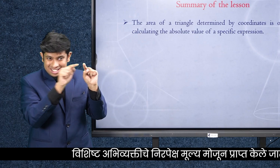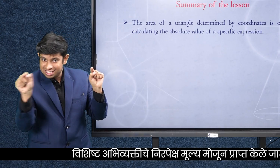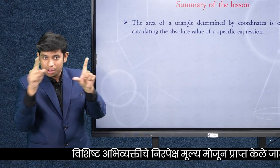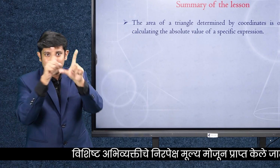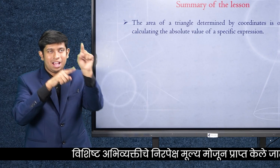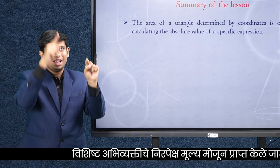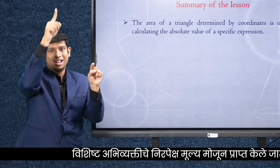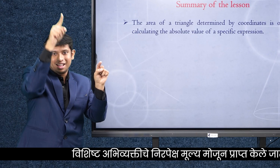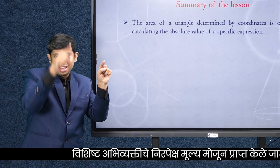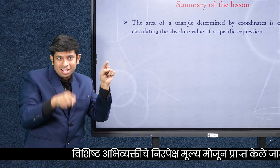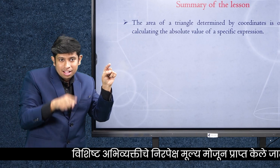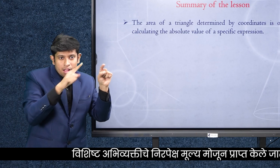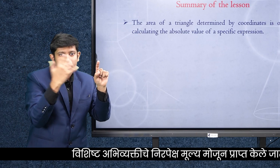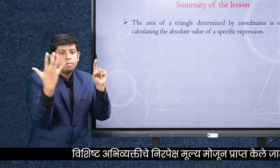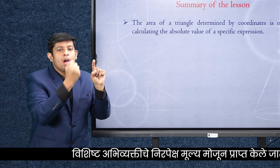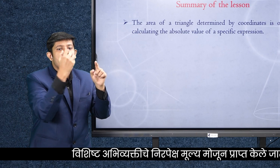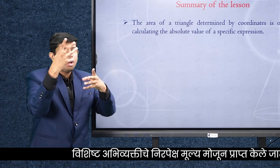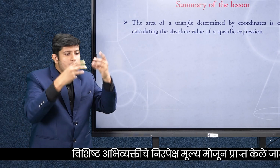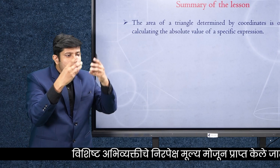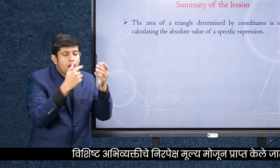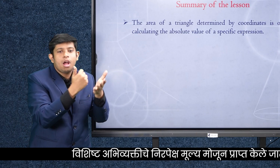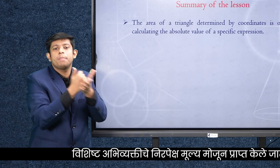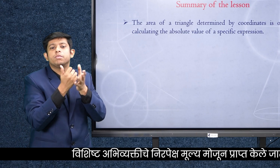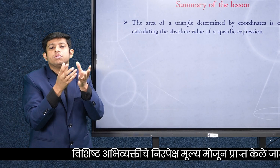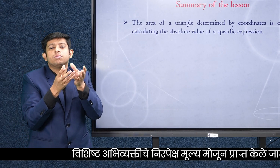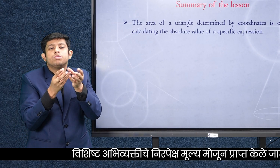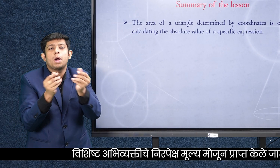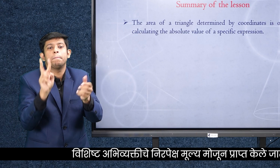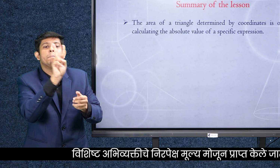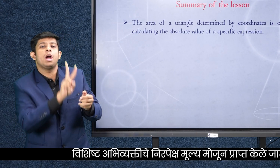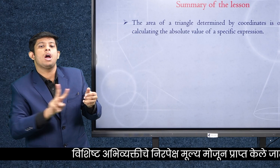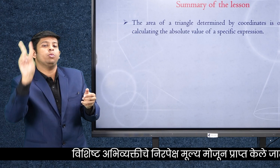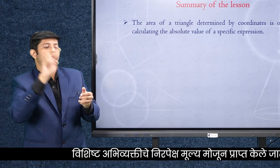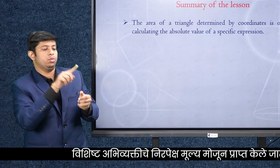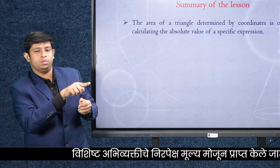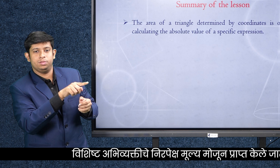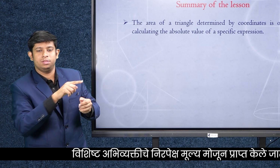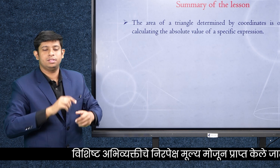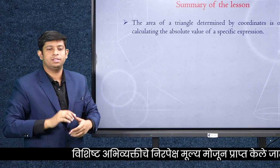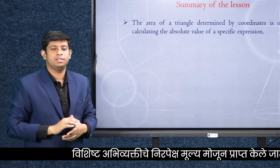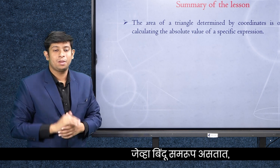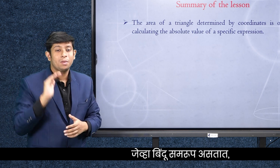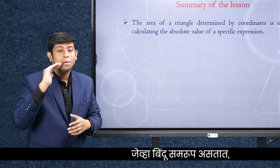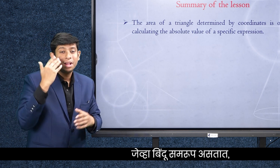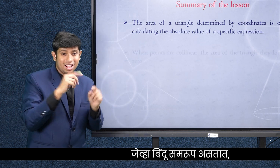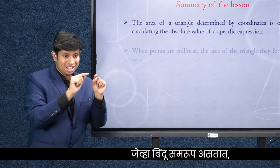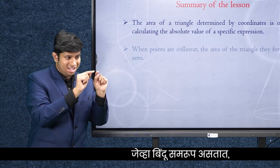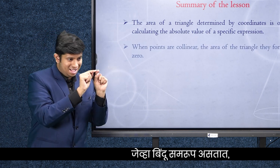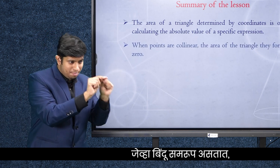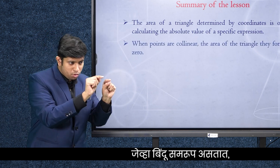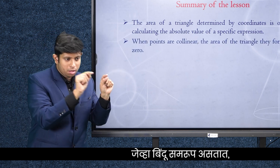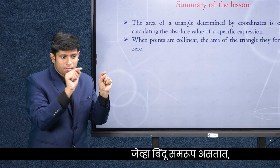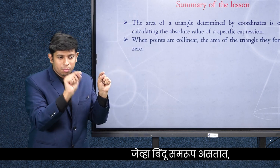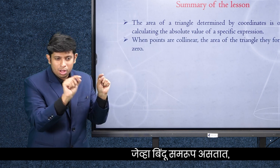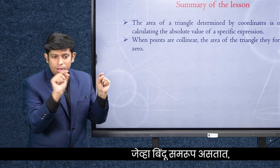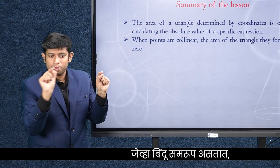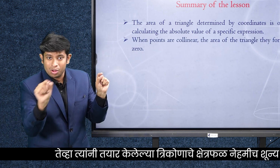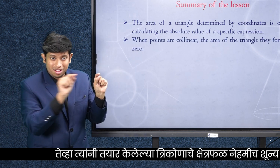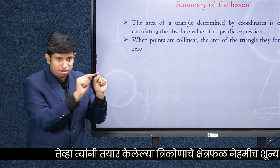अभिव्यक्तीचे निरपेक्ष मूल्य मोजून प्राप्त केले जाते. जेव्हा बिंदू समरूप असतात तेव्हा